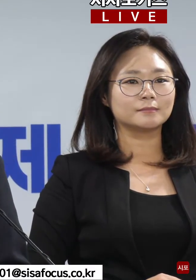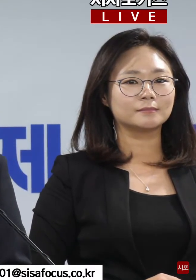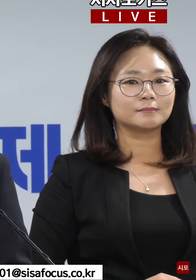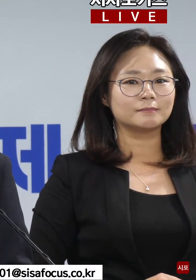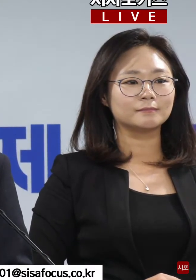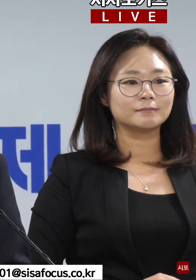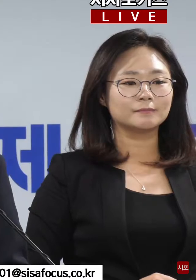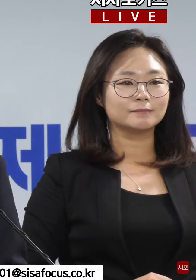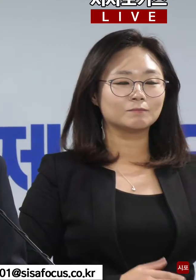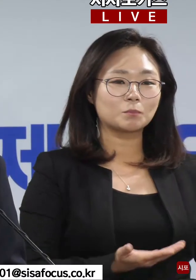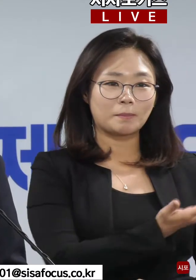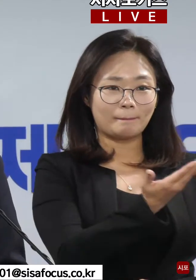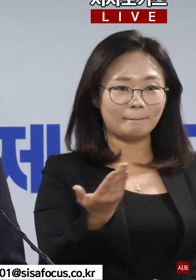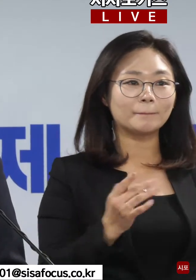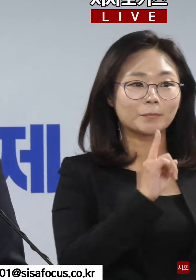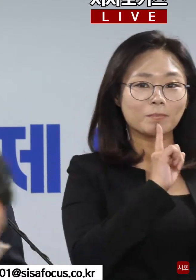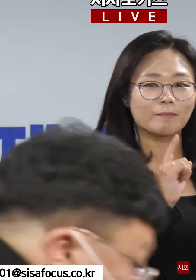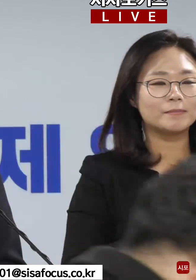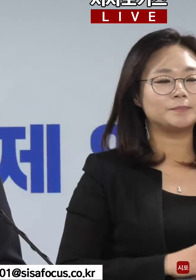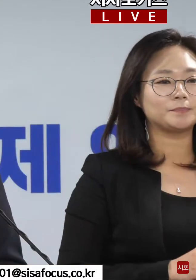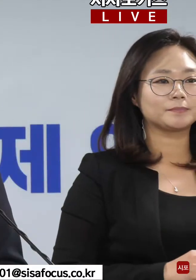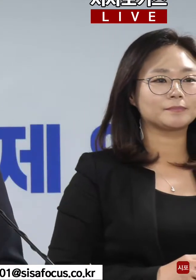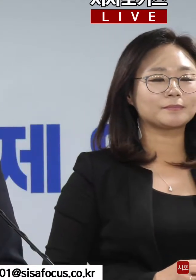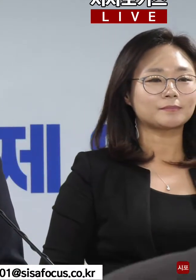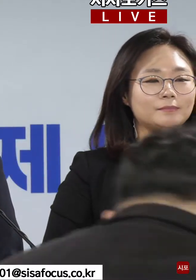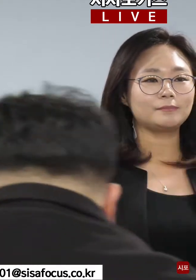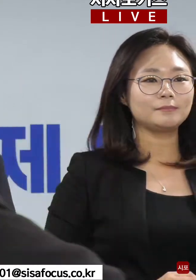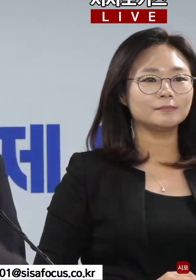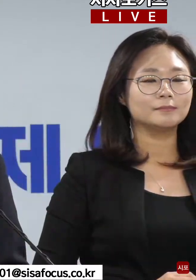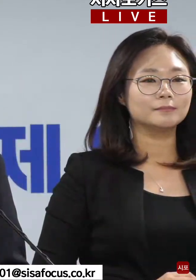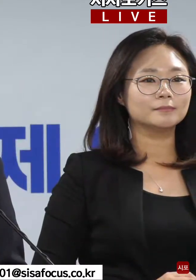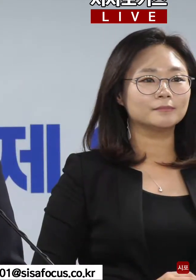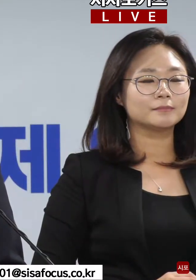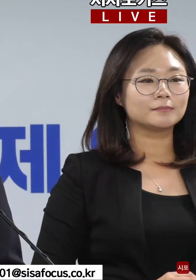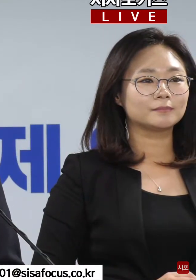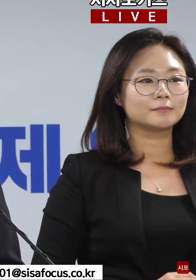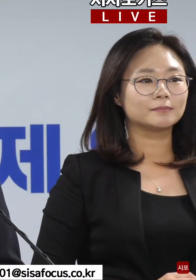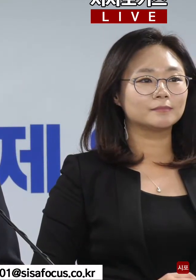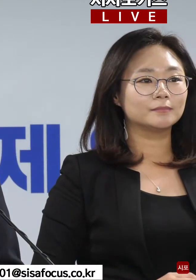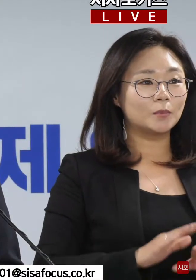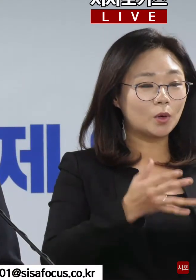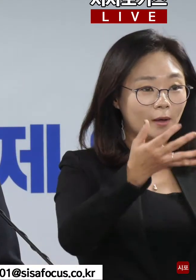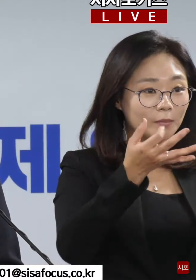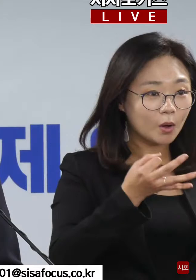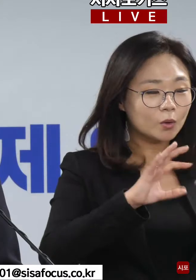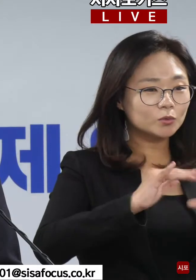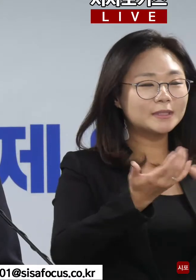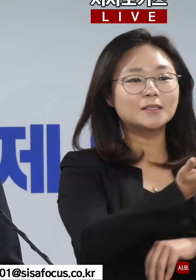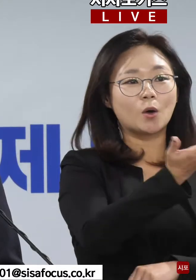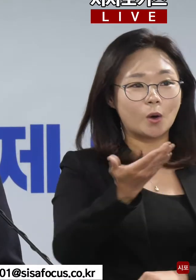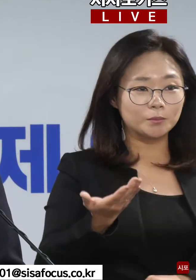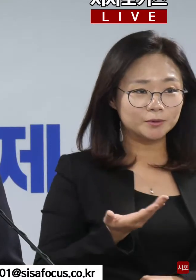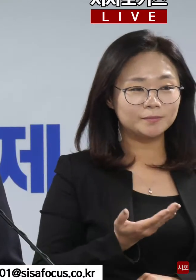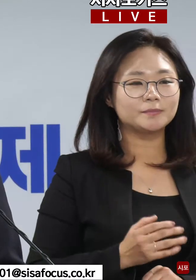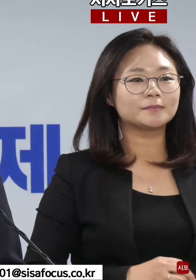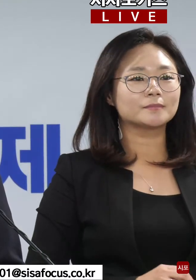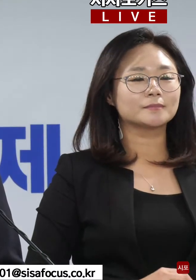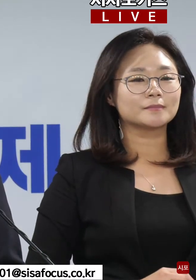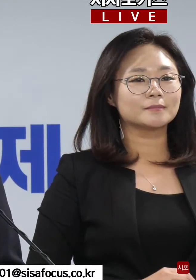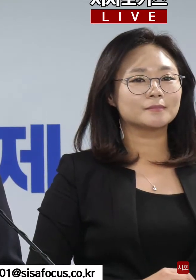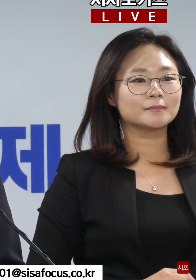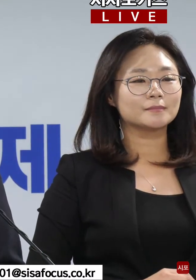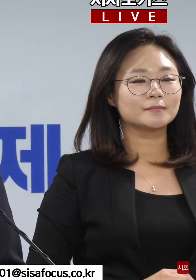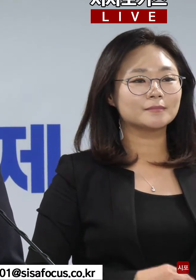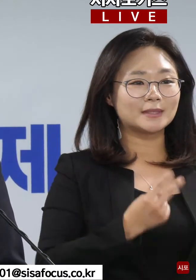함께 하시는 우리 언론인 여러분 그리고 이 장면을 보게 되실 우리 국민 여러분